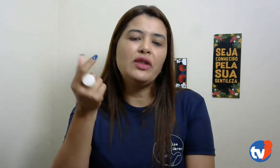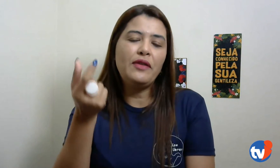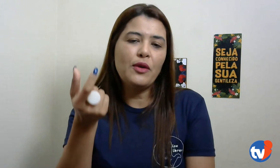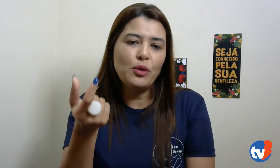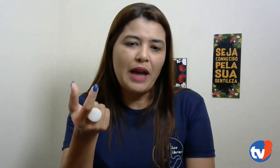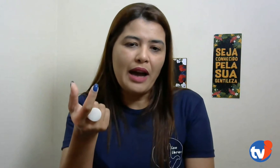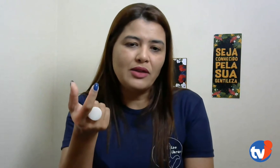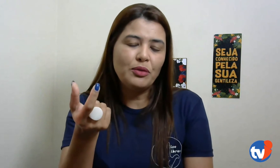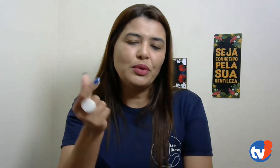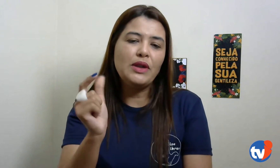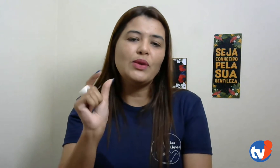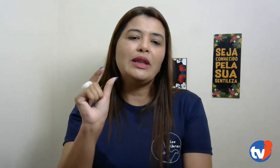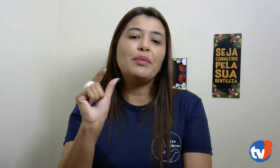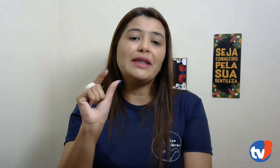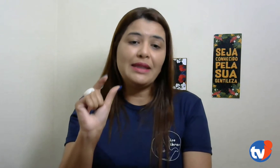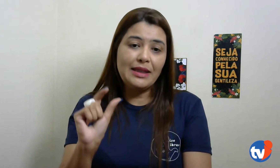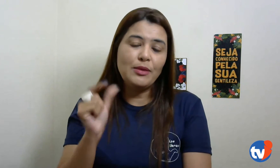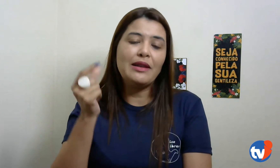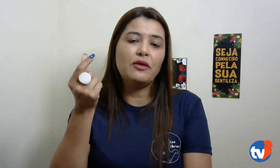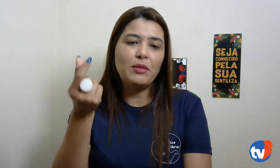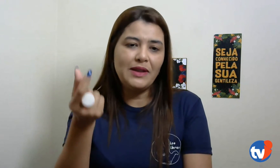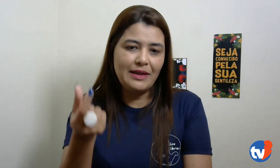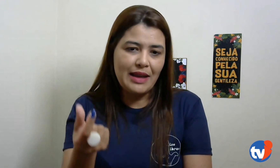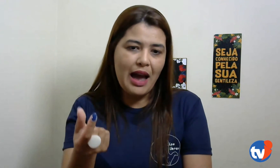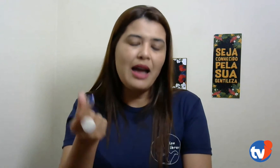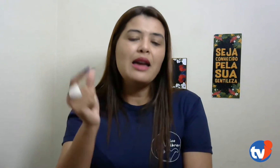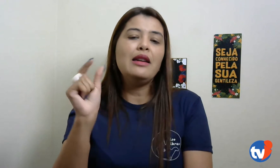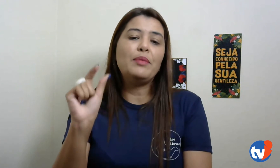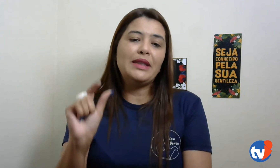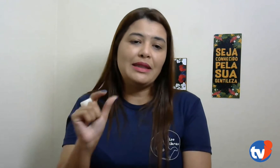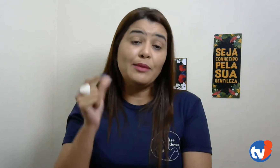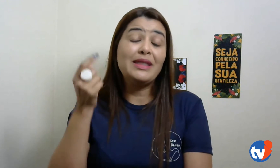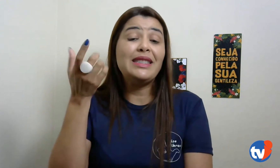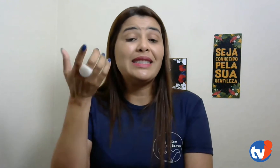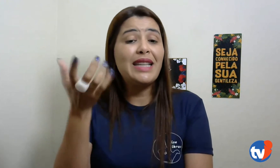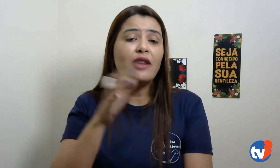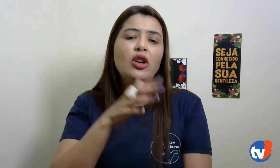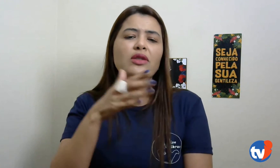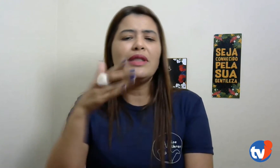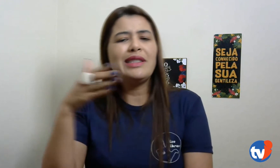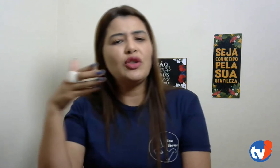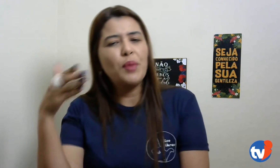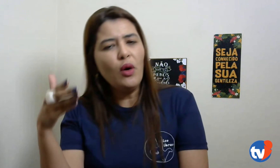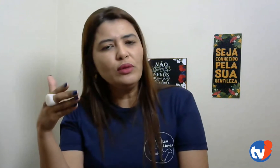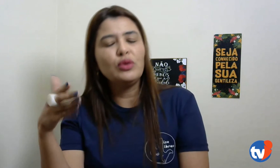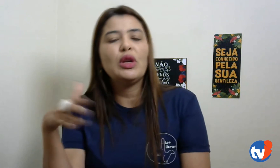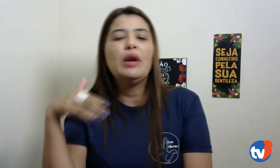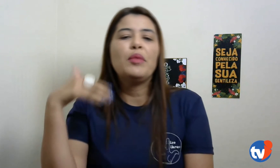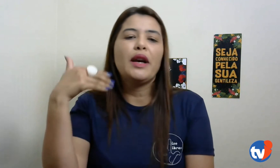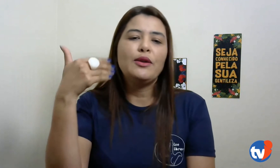tem essa dificuldade. Por isso que precisamos alfabetizar e precisamos ensinar todos